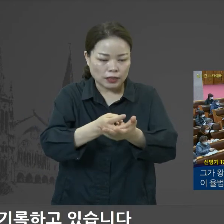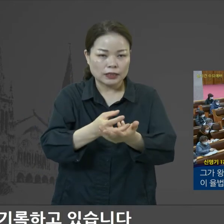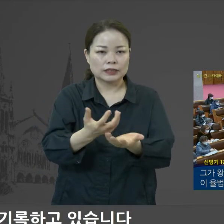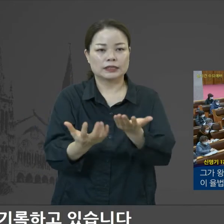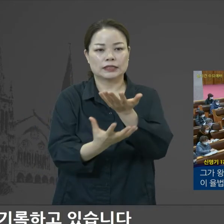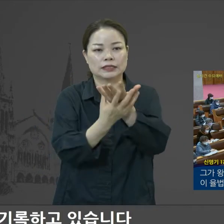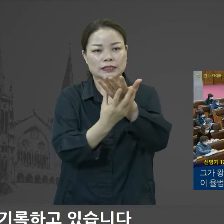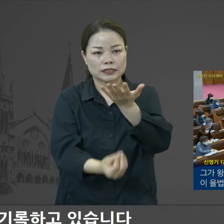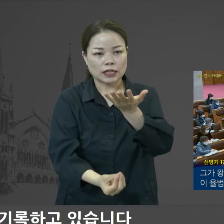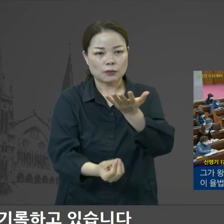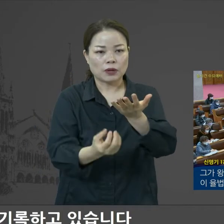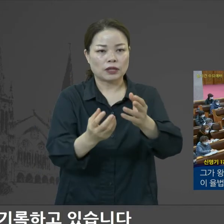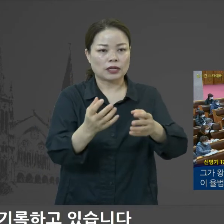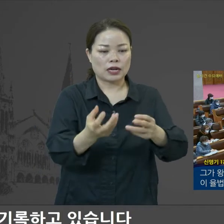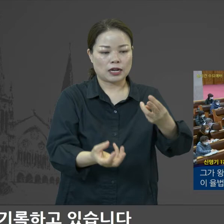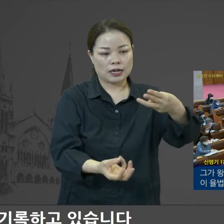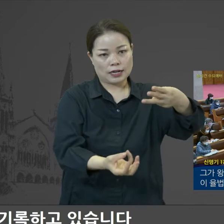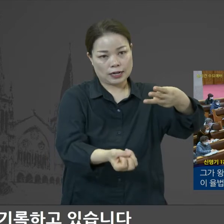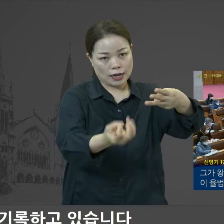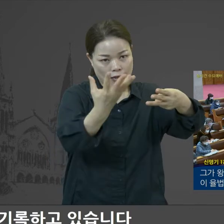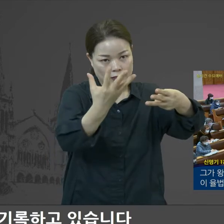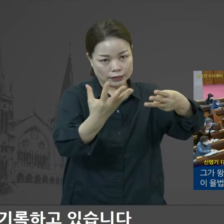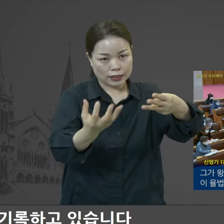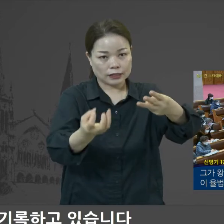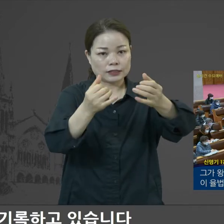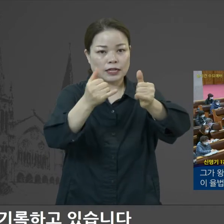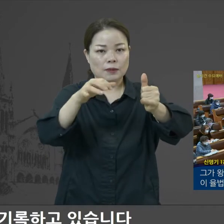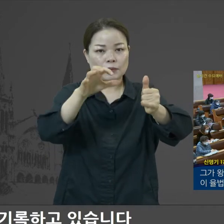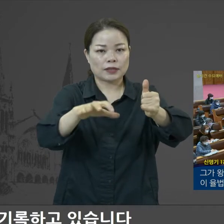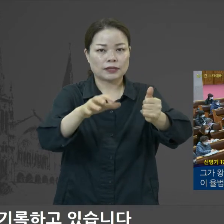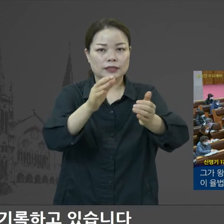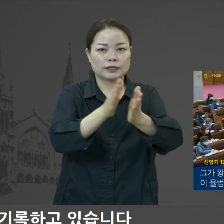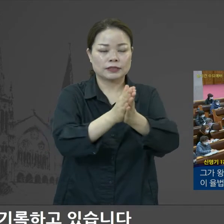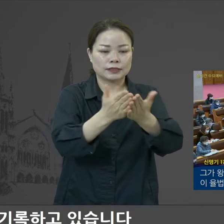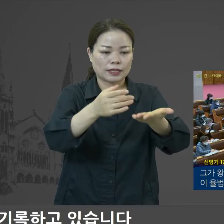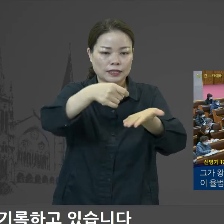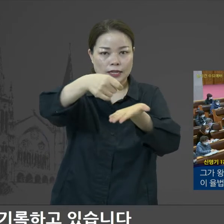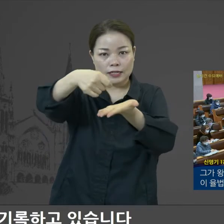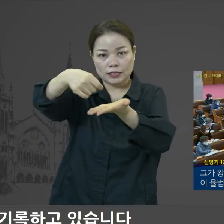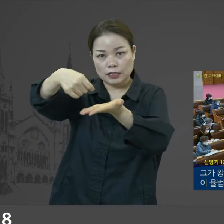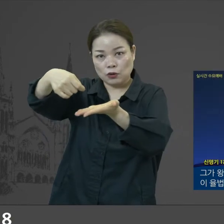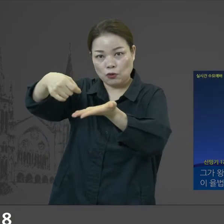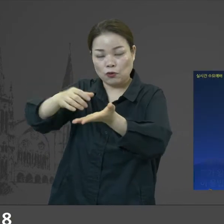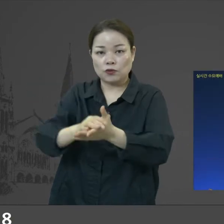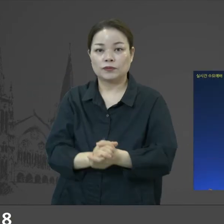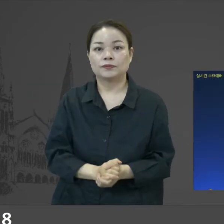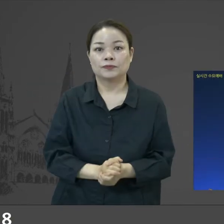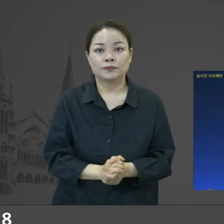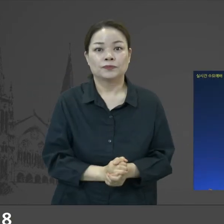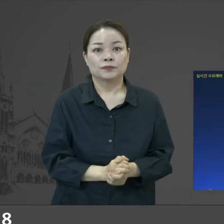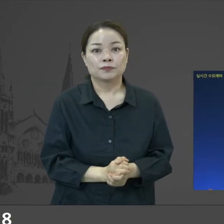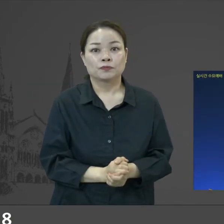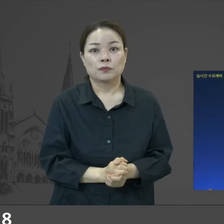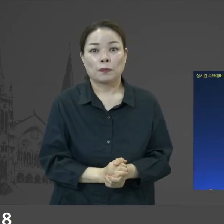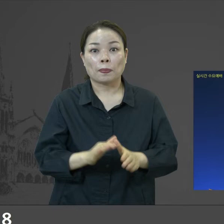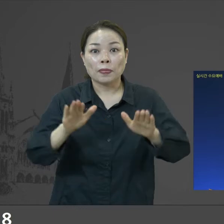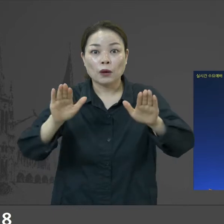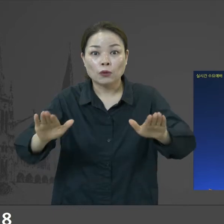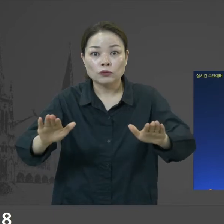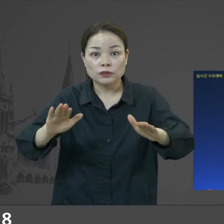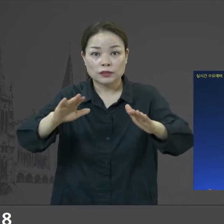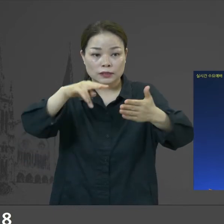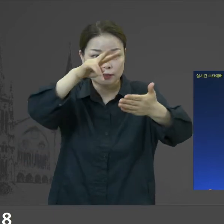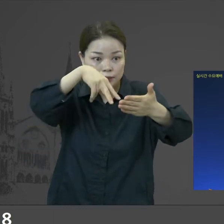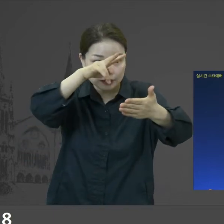율법서의 등사본을 레위 사람 제사장 앞에서 책에 기록하여. 아멘. 오늘 우리가